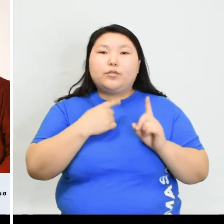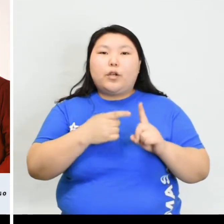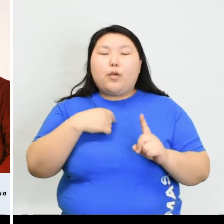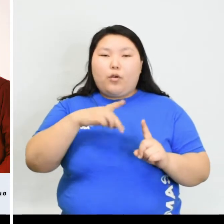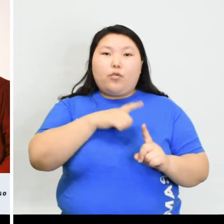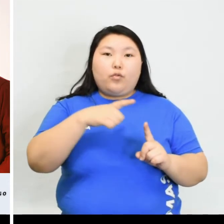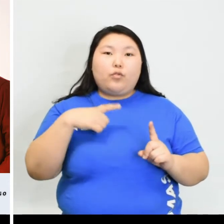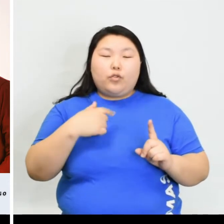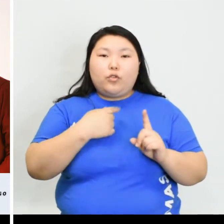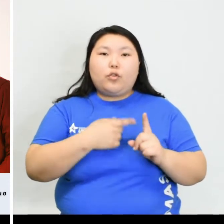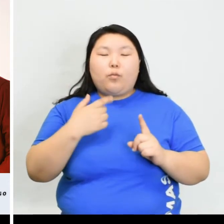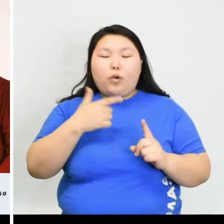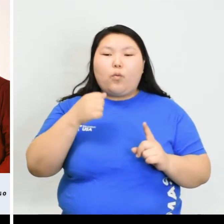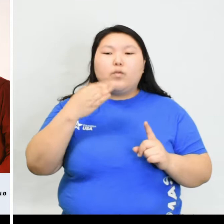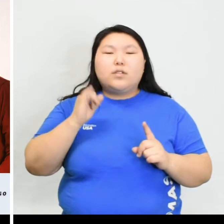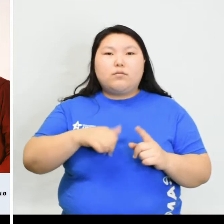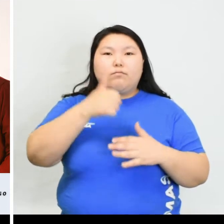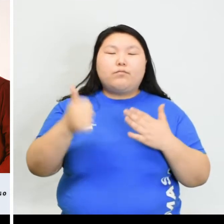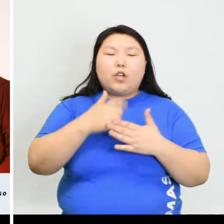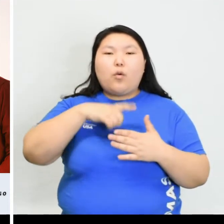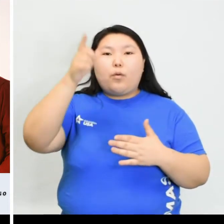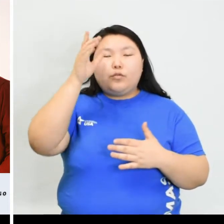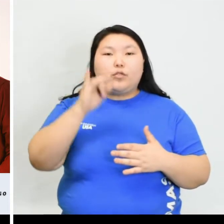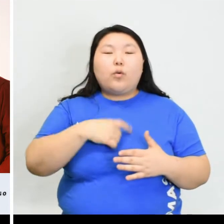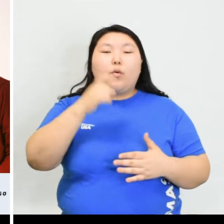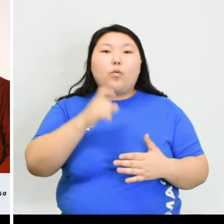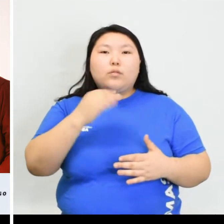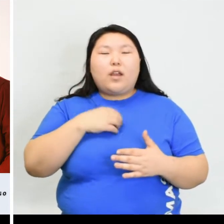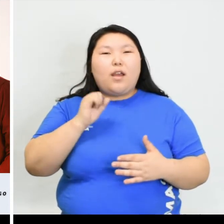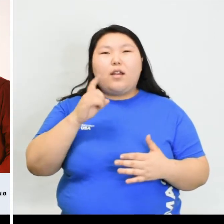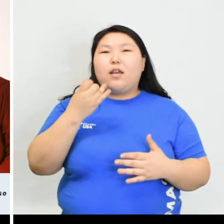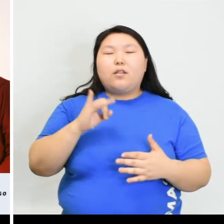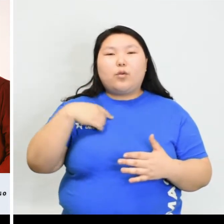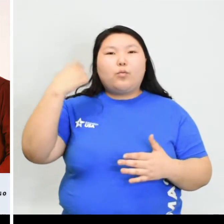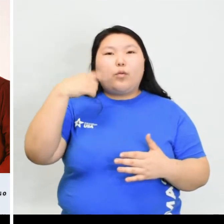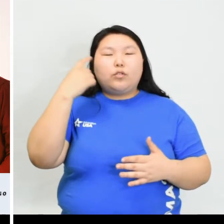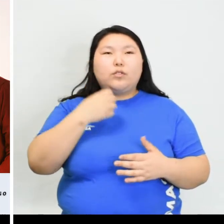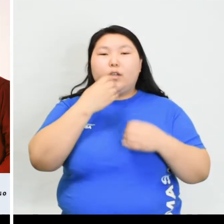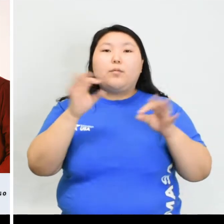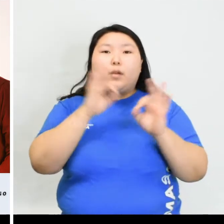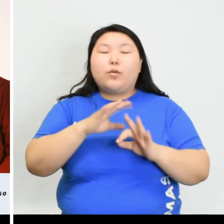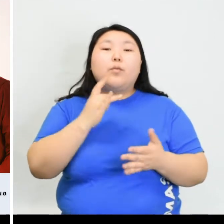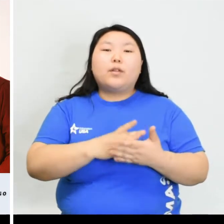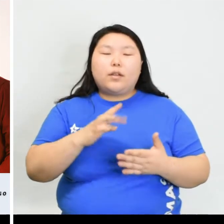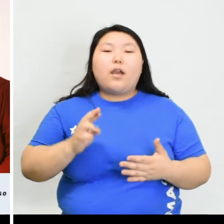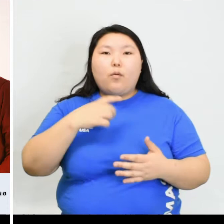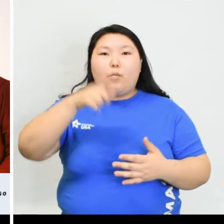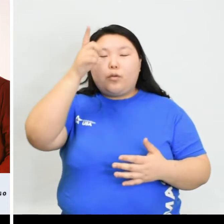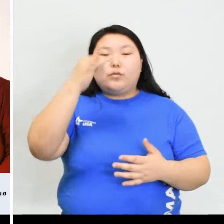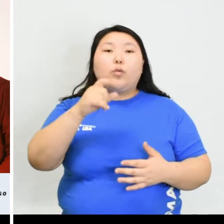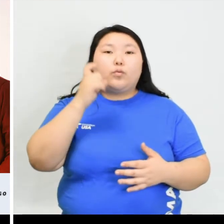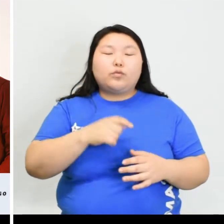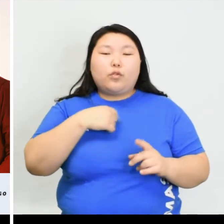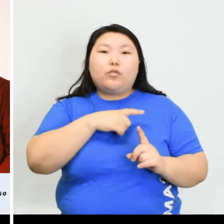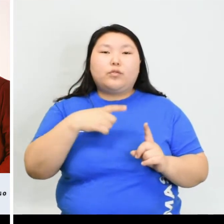би яг өөрийгөө яг гүйцэд боловсролтой хүн гэж арай л би одоохондоо хэлмээр байна. Яг тэгэл боловсролтой хүн чи